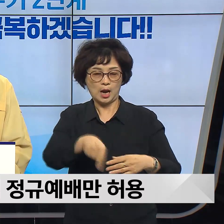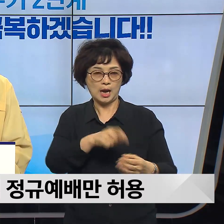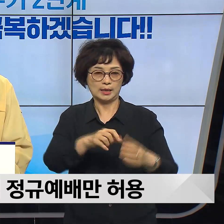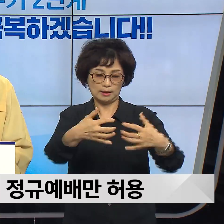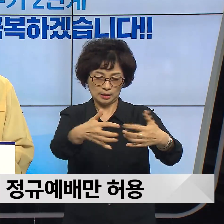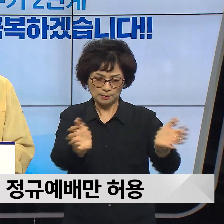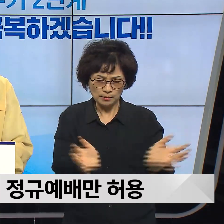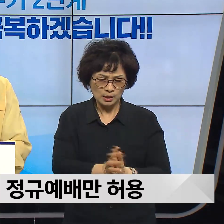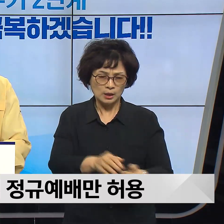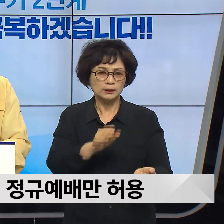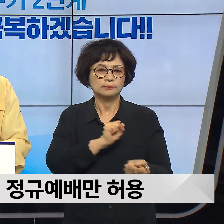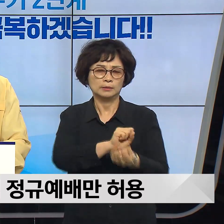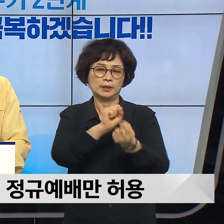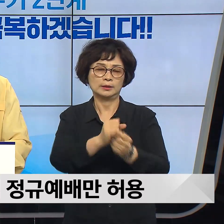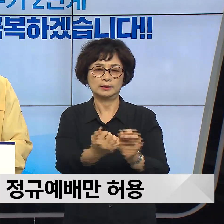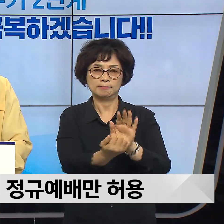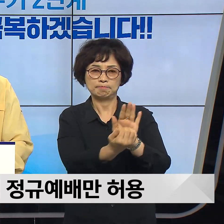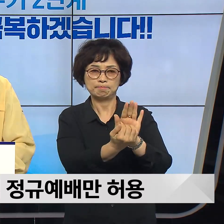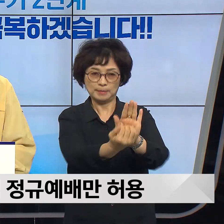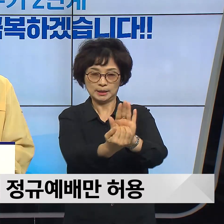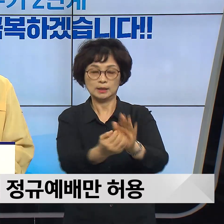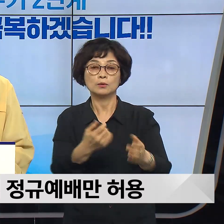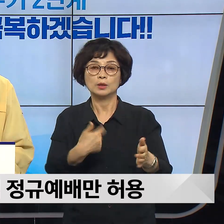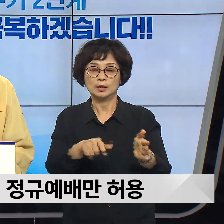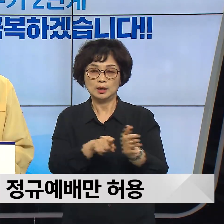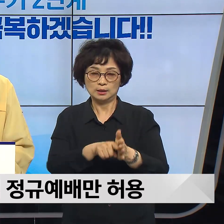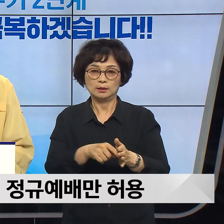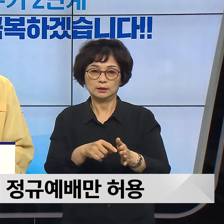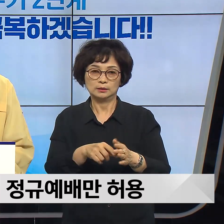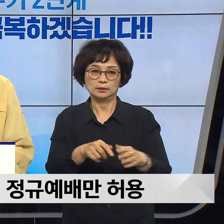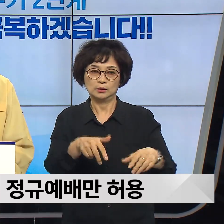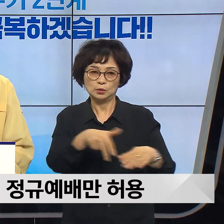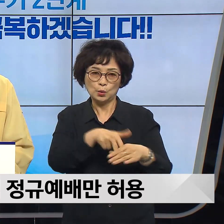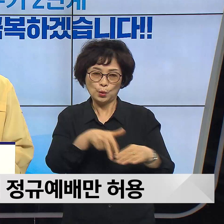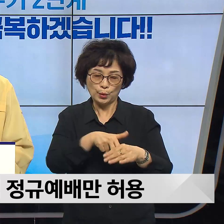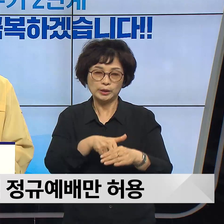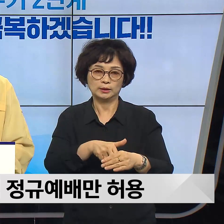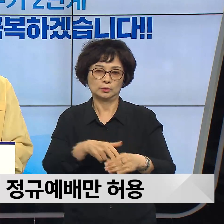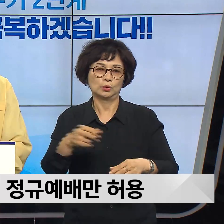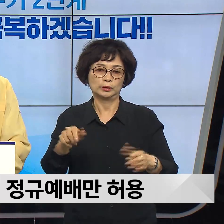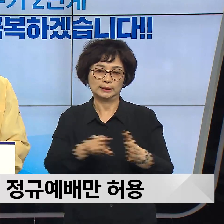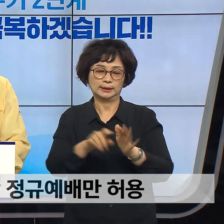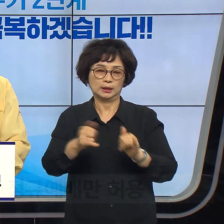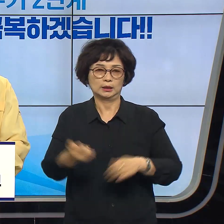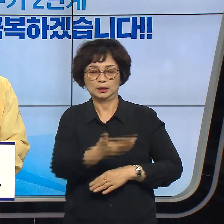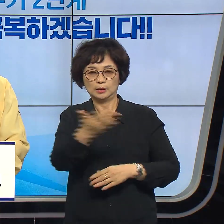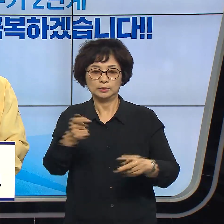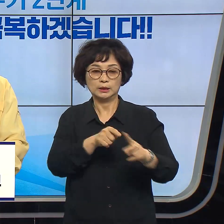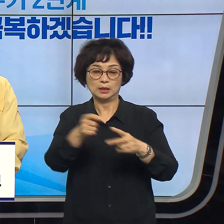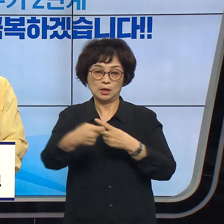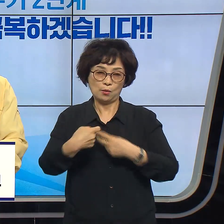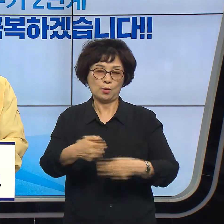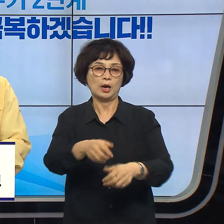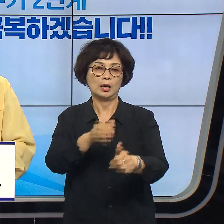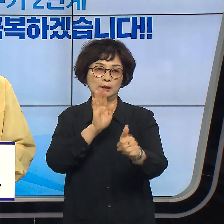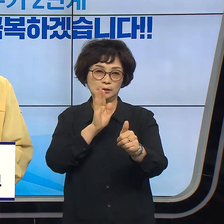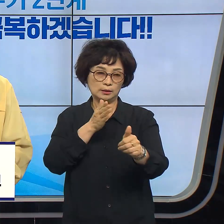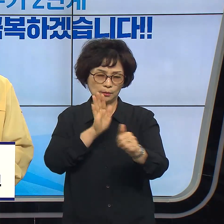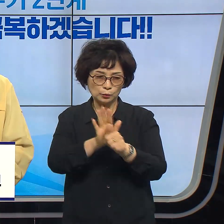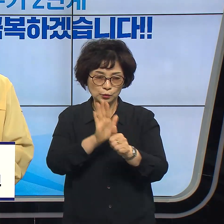감염을 사전에 방지하기 위한 조치인 만큼 교계와 교인 여러분들의 적극적인 이해와 협조를